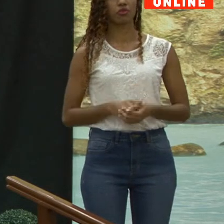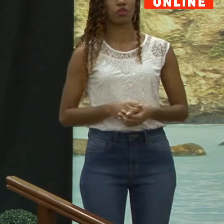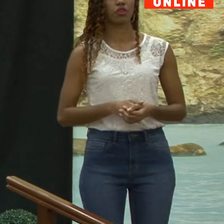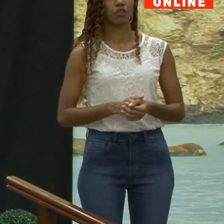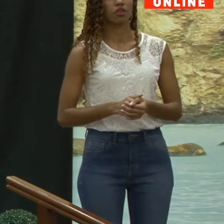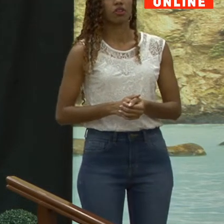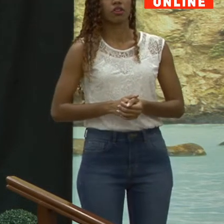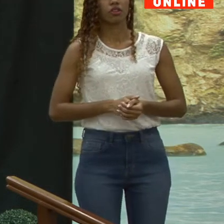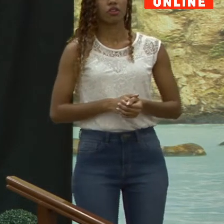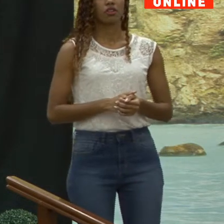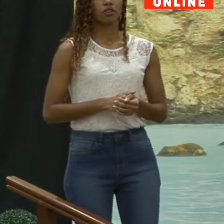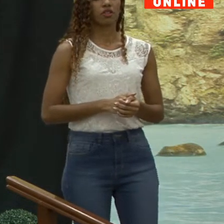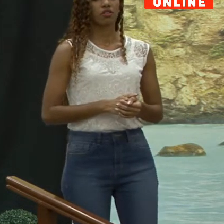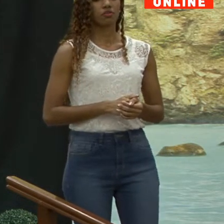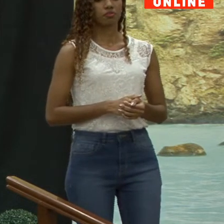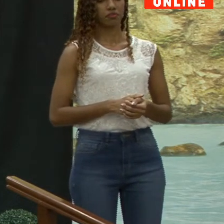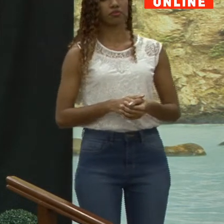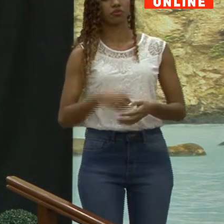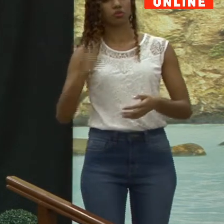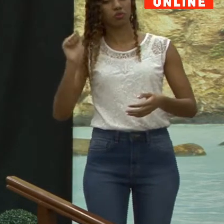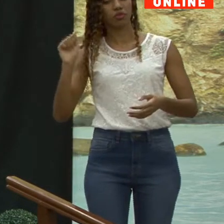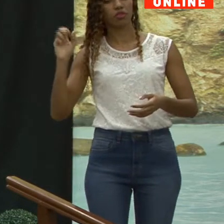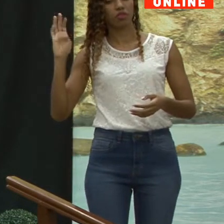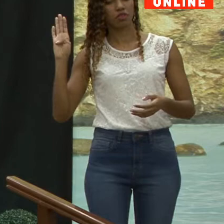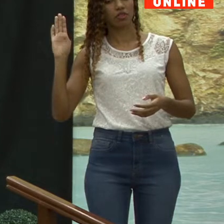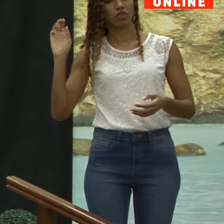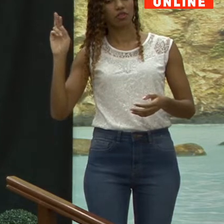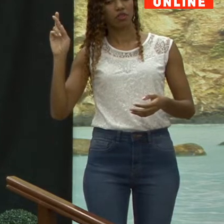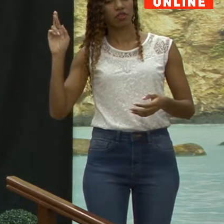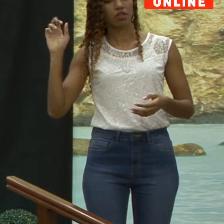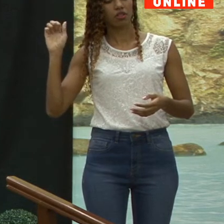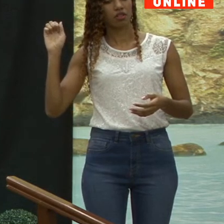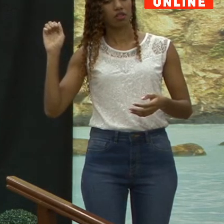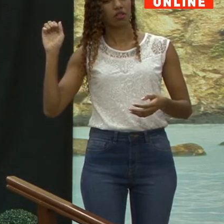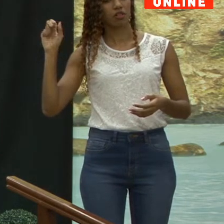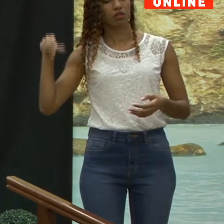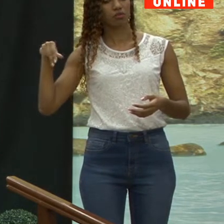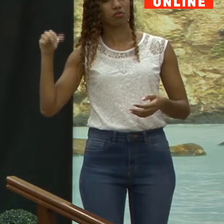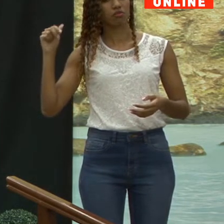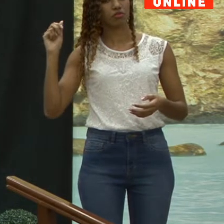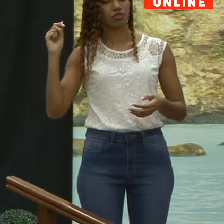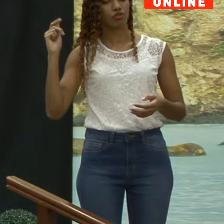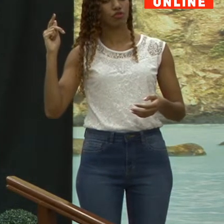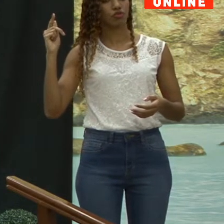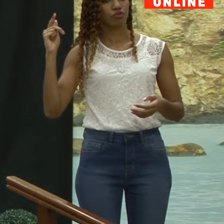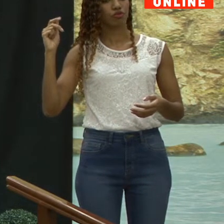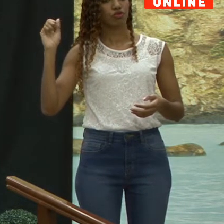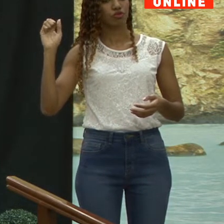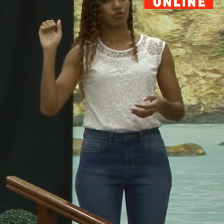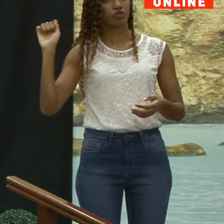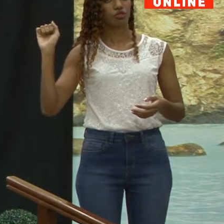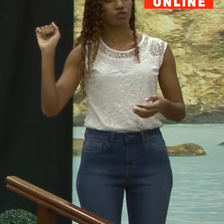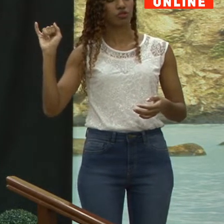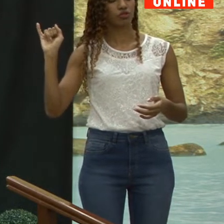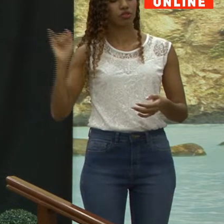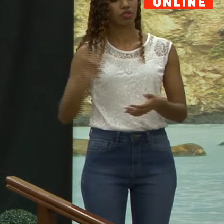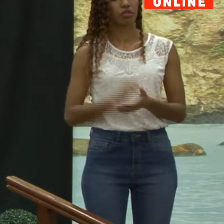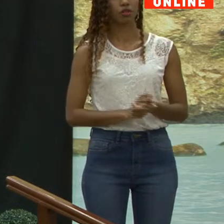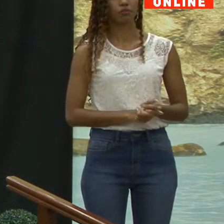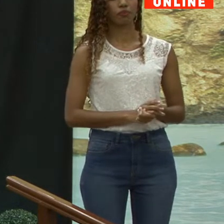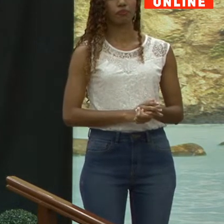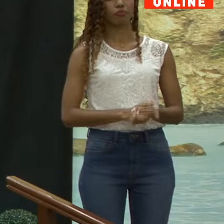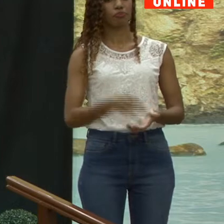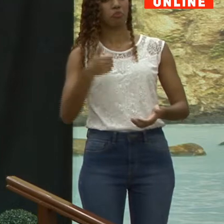mais abrangente, porque é uma mensagem chamada tópico. E primeiro Reis, no